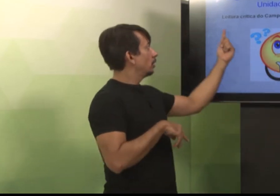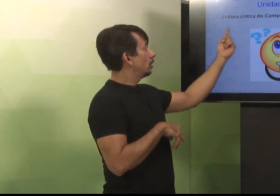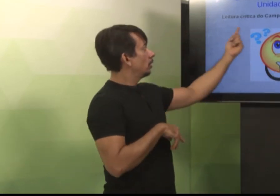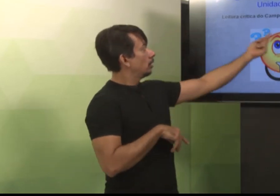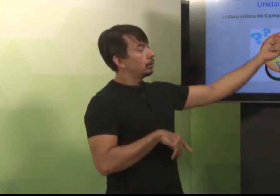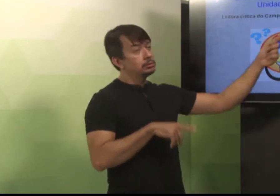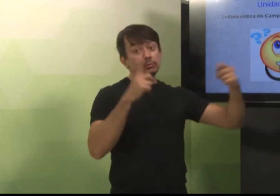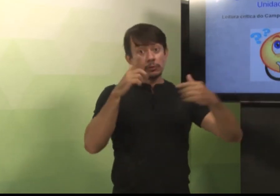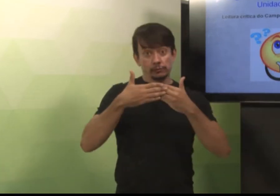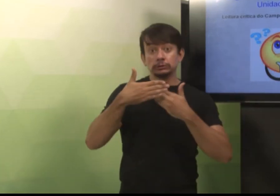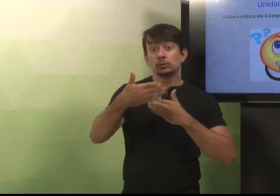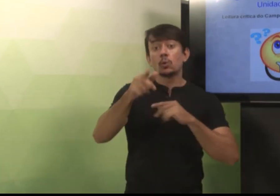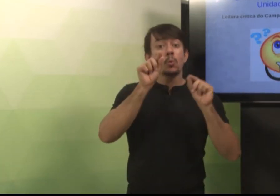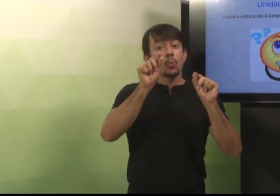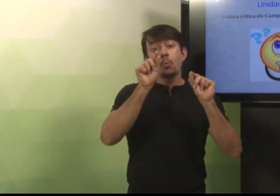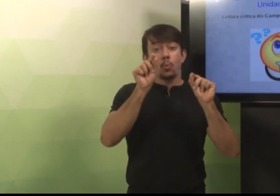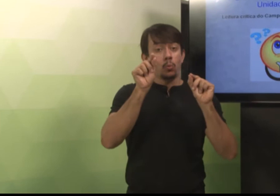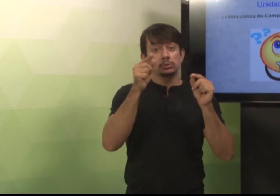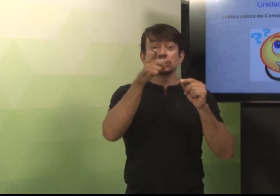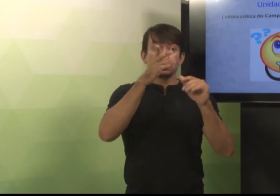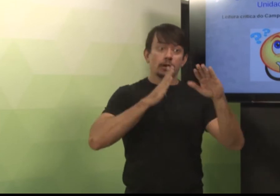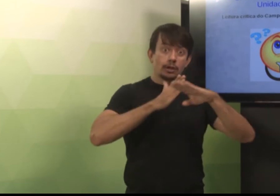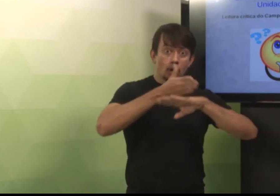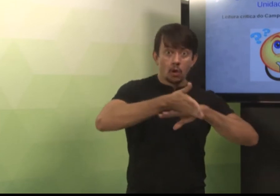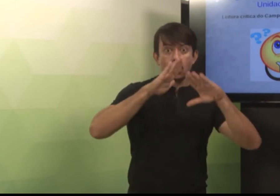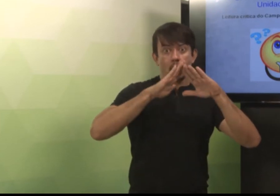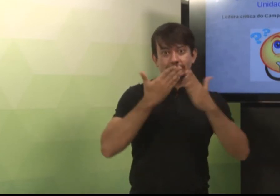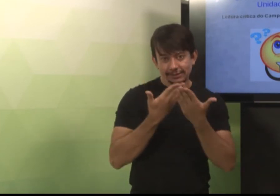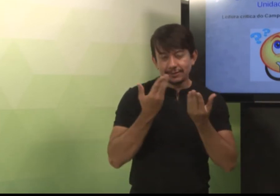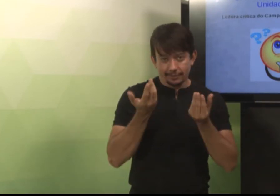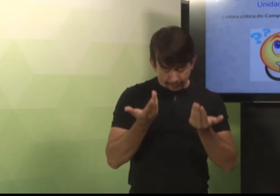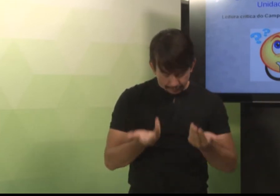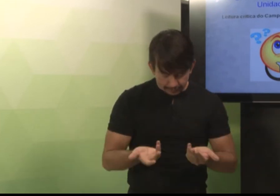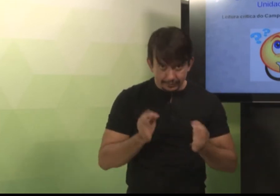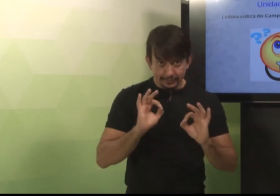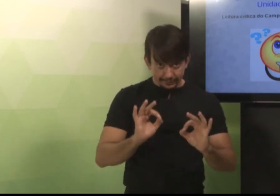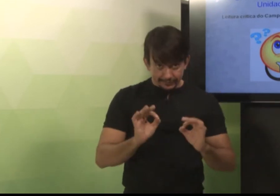de estágio. Então, você vai à escola, ok?